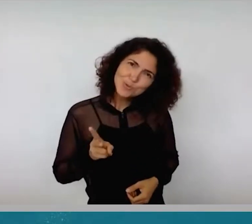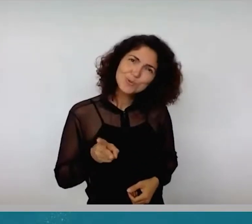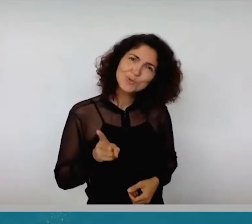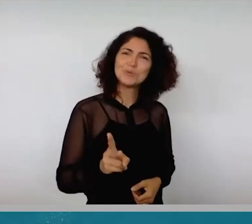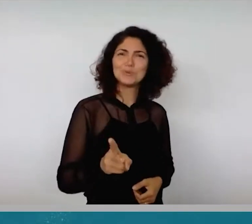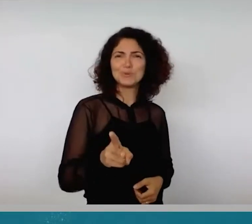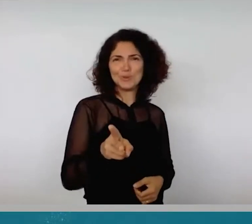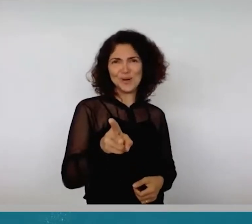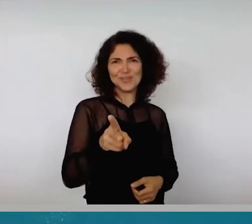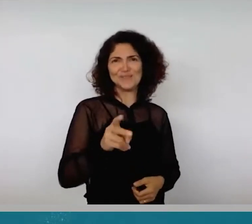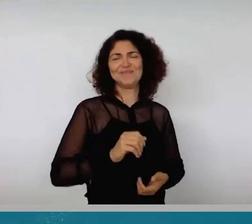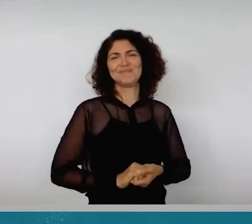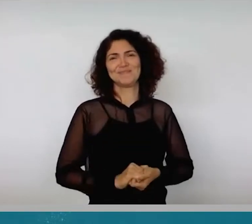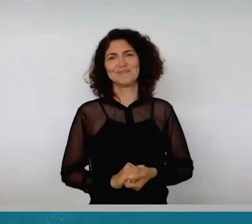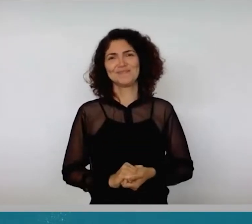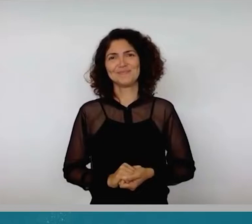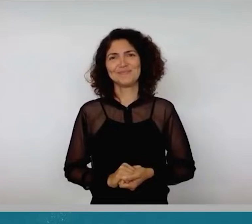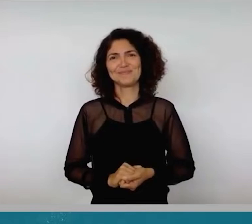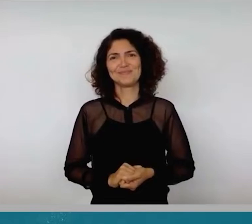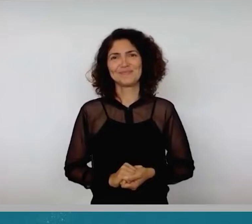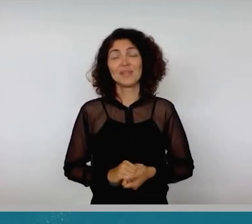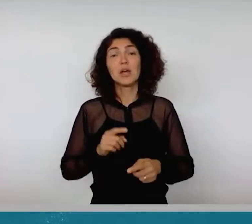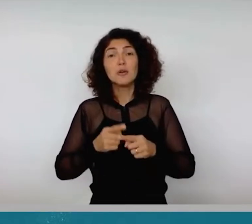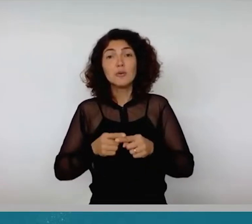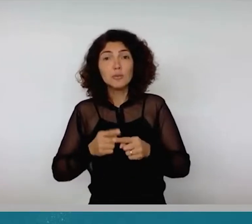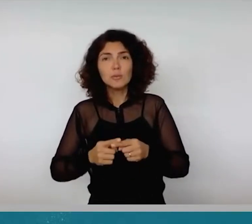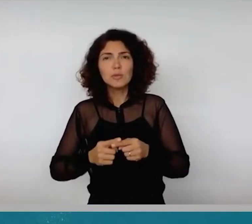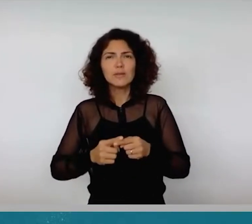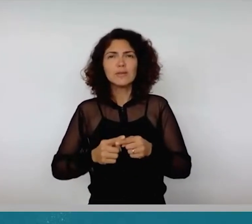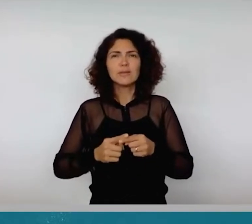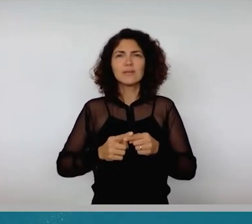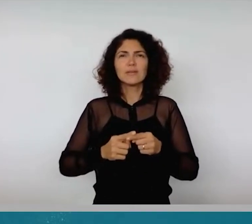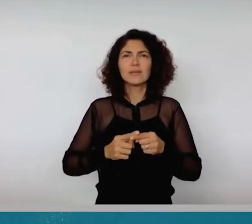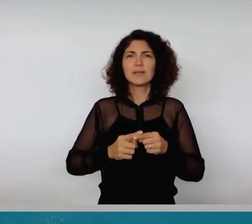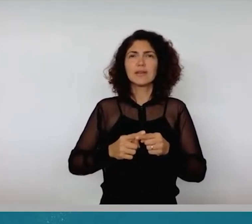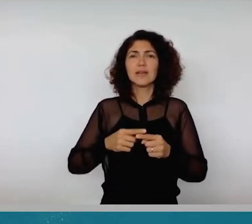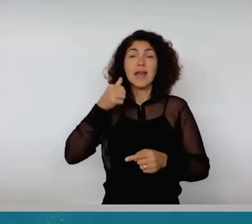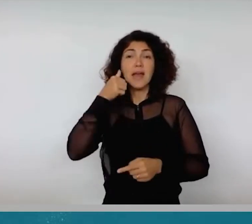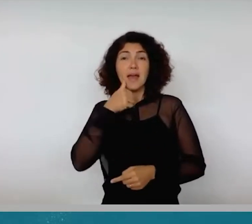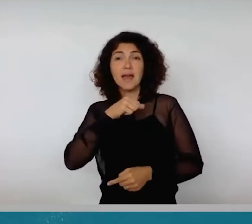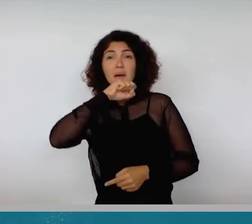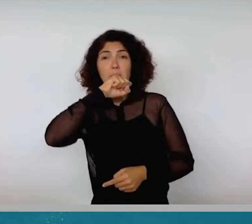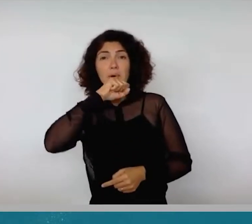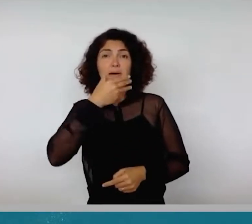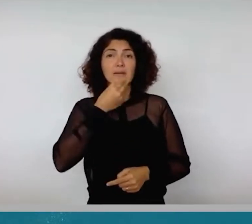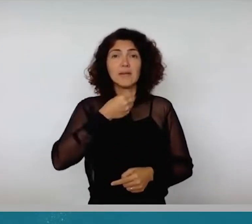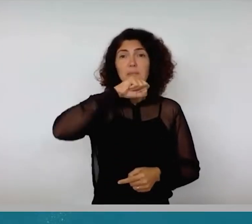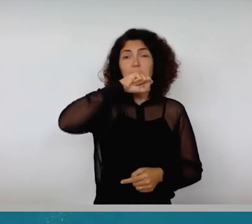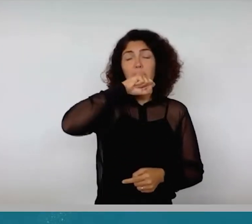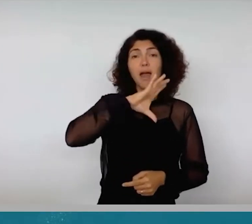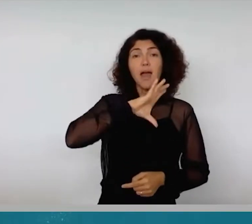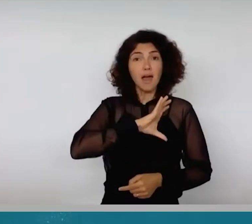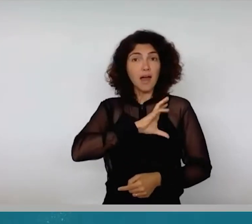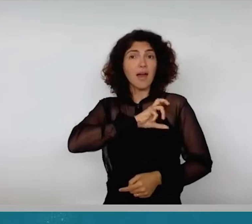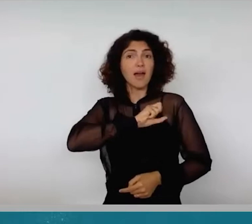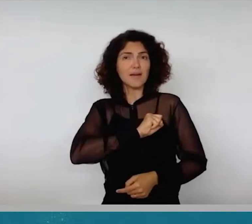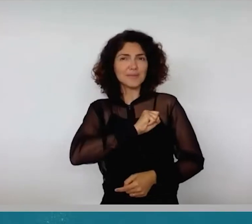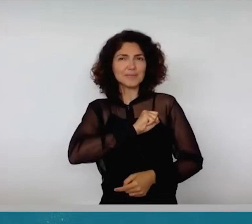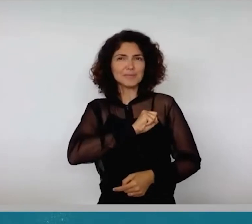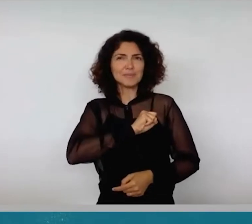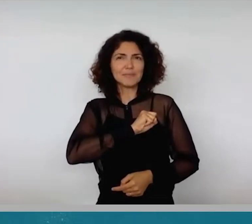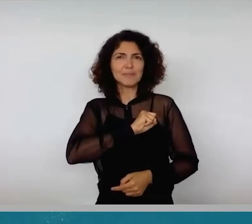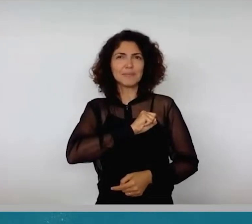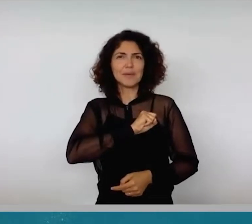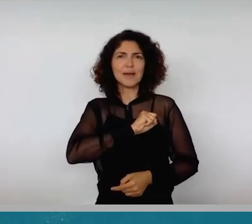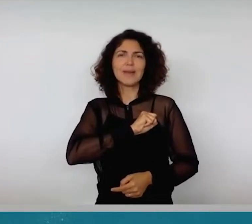Por quê? Irmãos, amar seu pai e a sua mãe nunca está errado. Você vai dizer: mas meu pai é assim, a minha